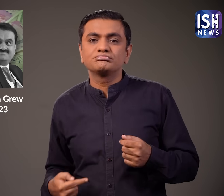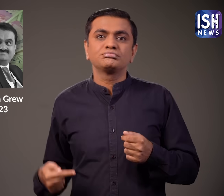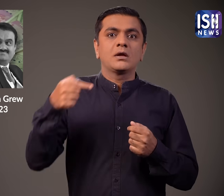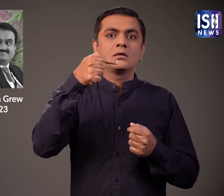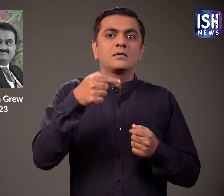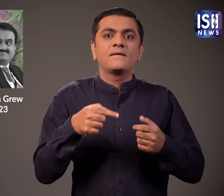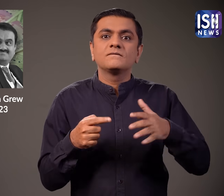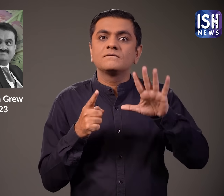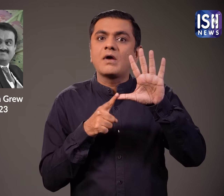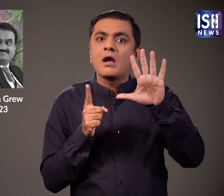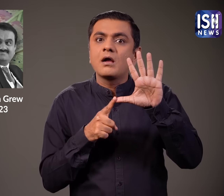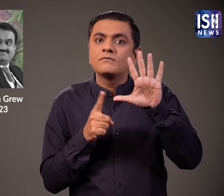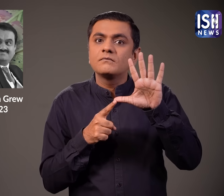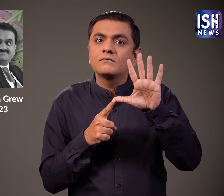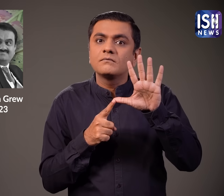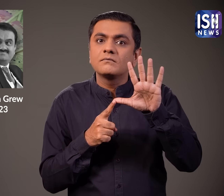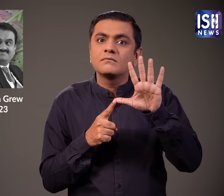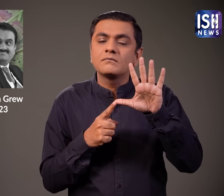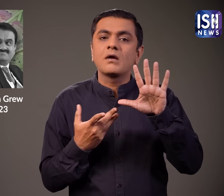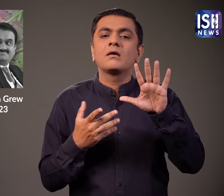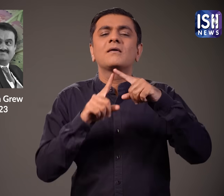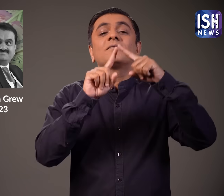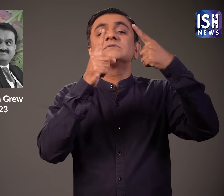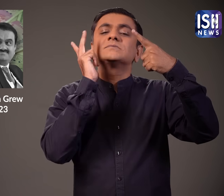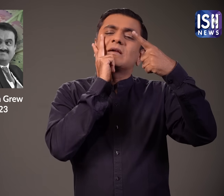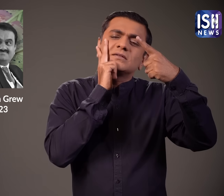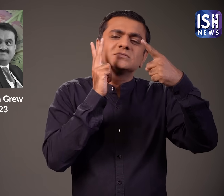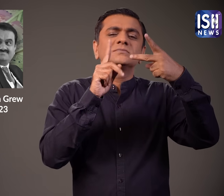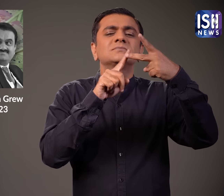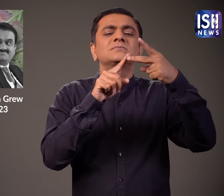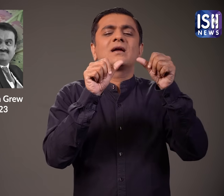महिला और भारत की पांचवी सबसे अमीर अरब पती बना दिया है